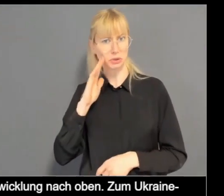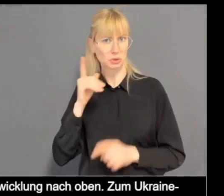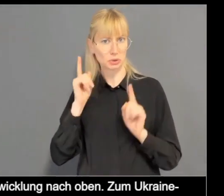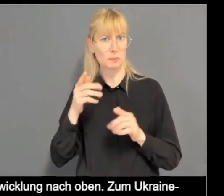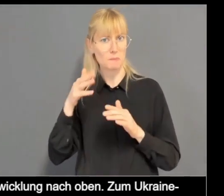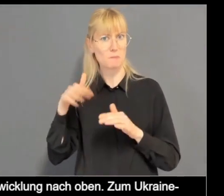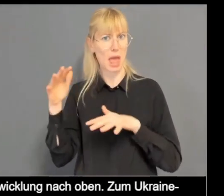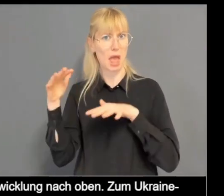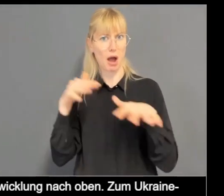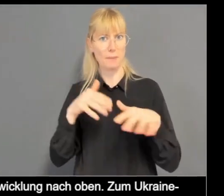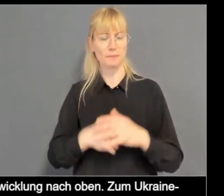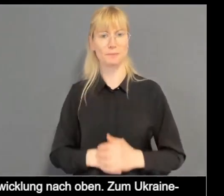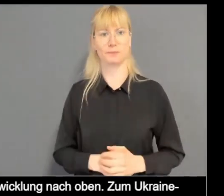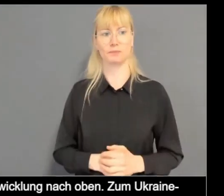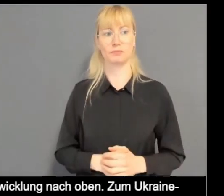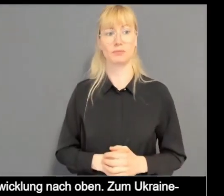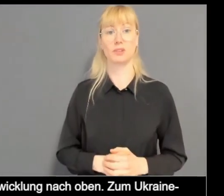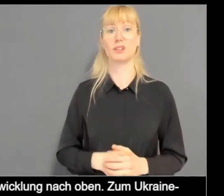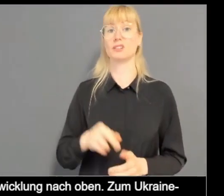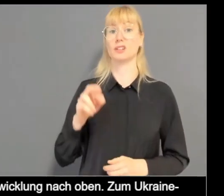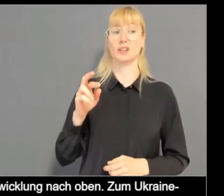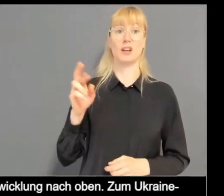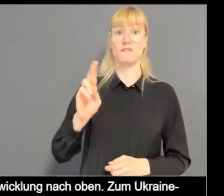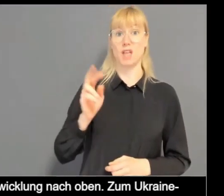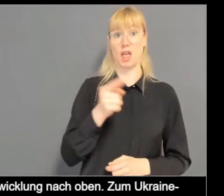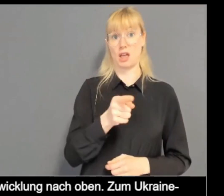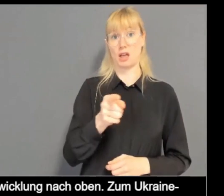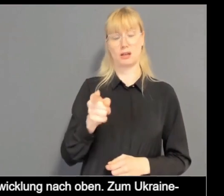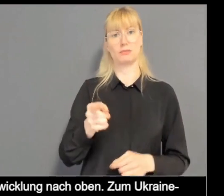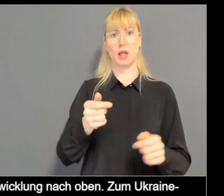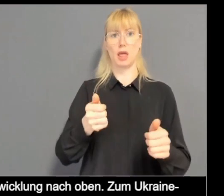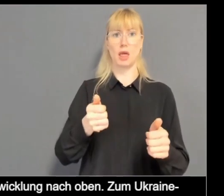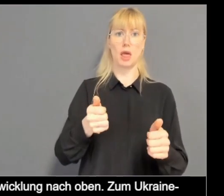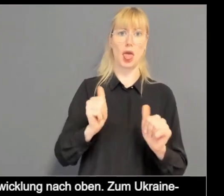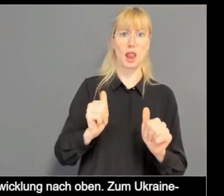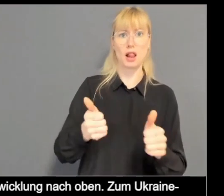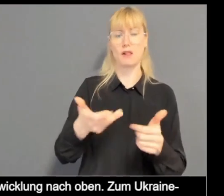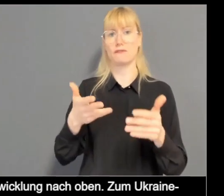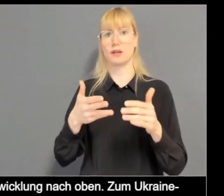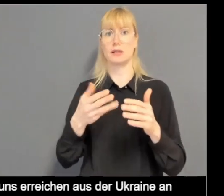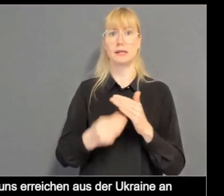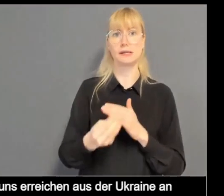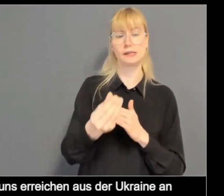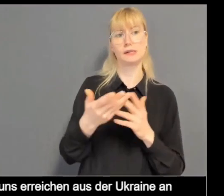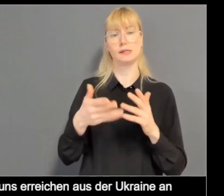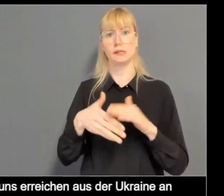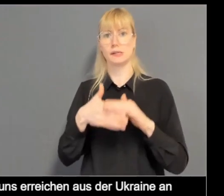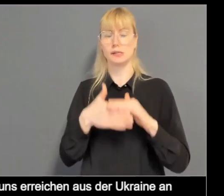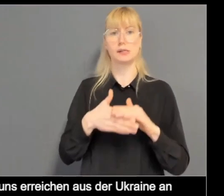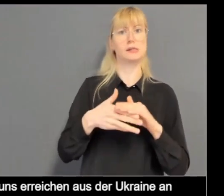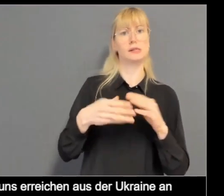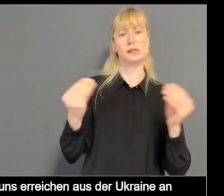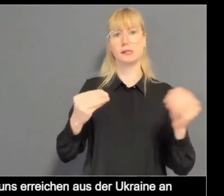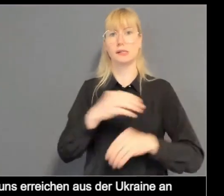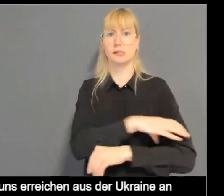Sie stoßen auf große Hilfsbereitschaft, auch bei der Bayerischen Schulfamilie. Insofern mein Dank und Respekt an alle, die hier schon jetzt Halt